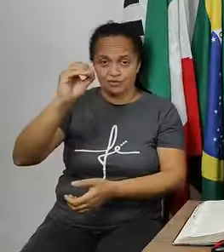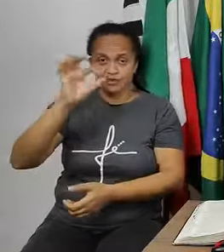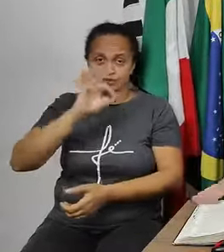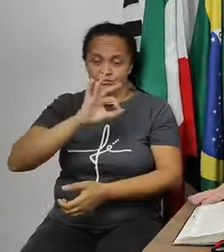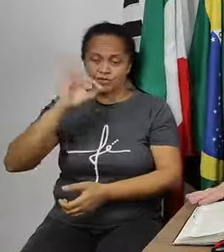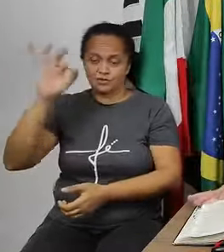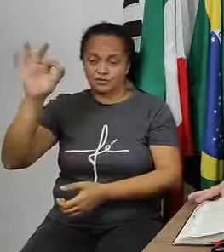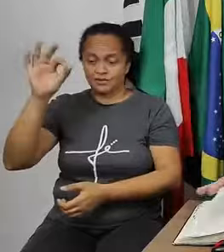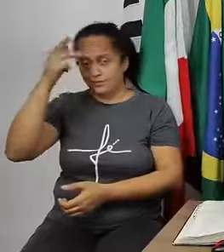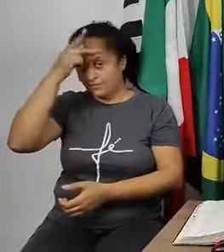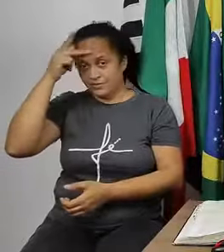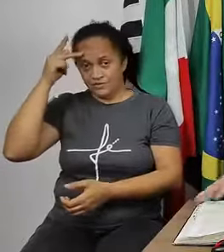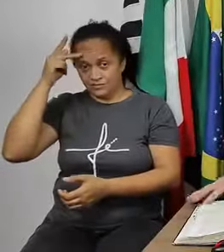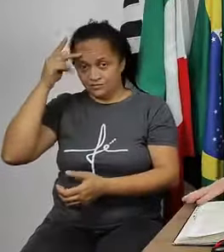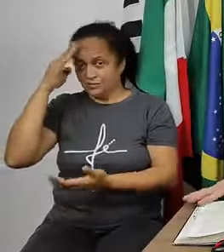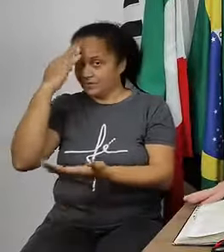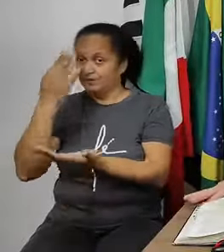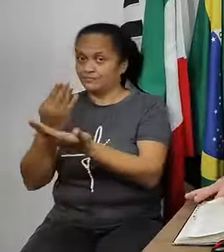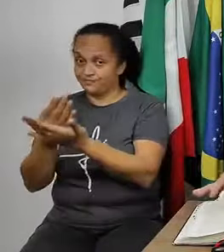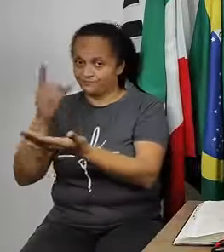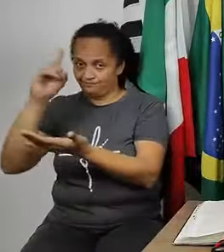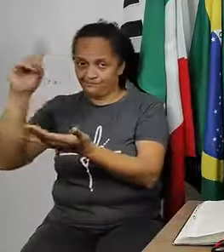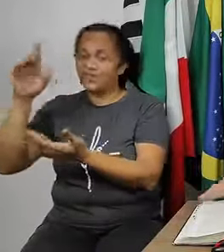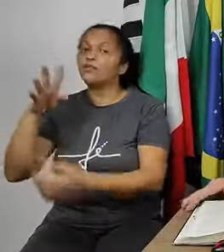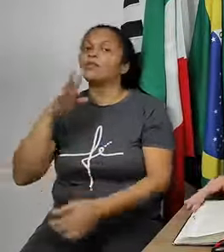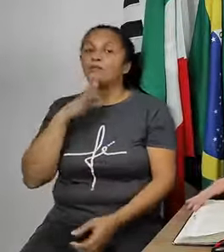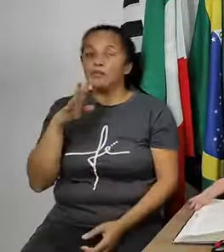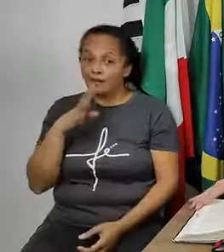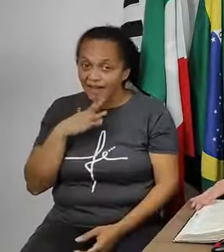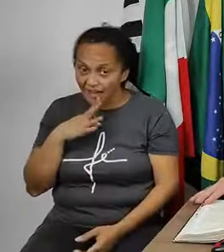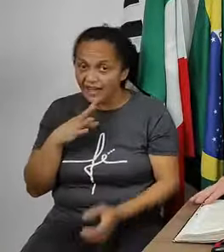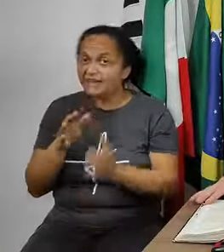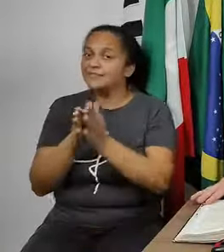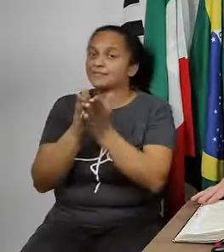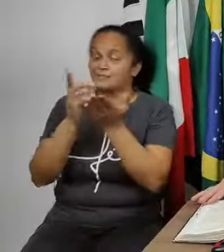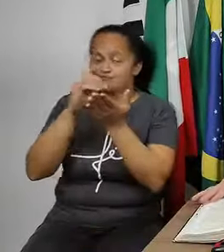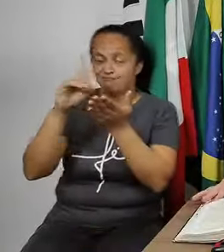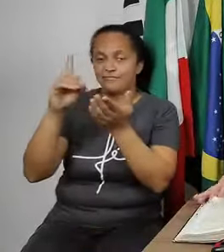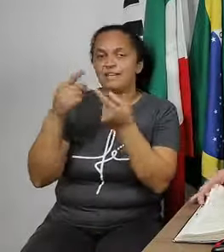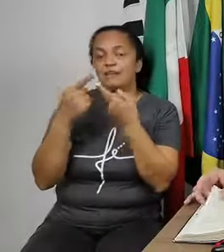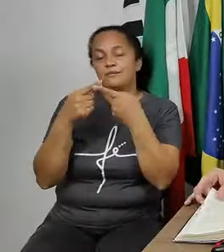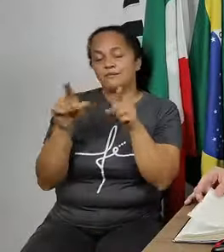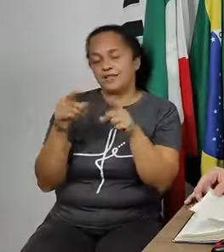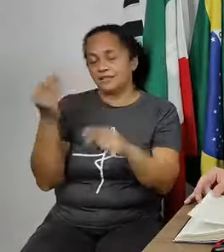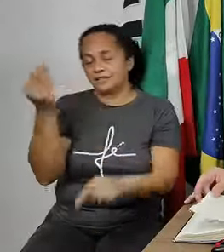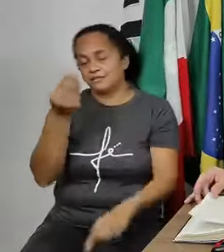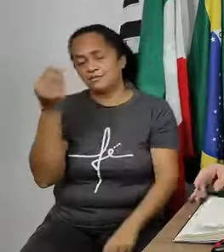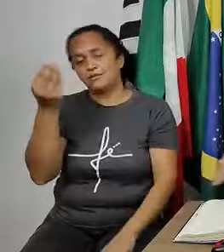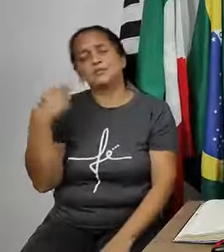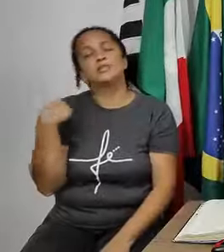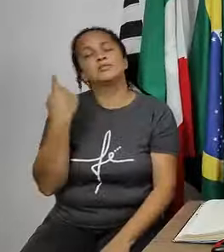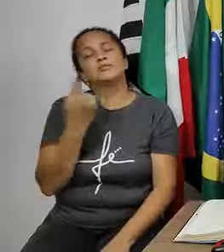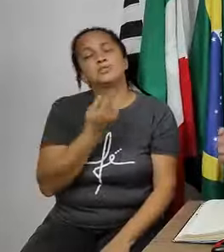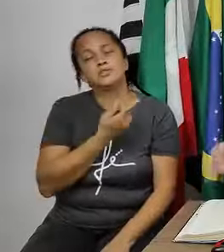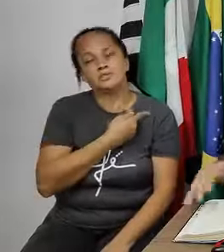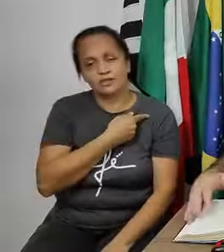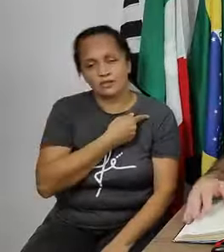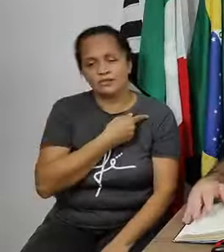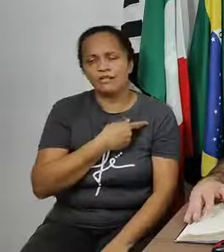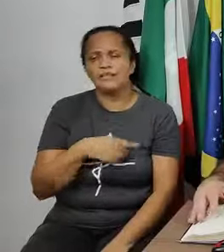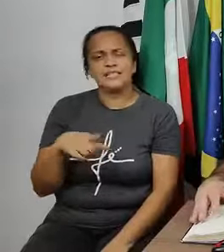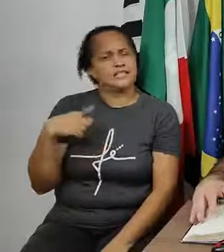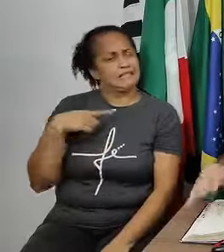texto. Porém, quando nós estamos diante de adversidades, quando nós